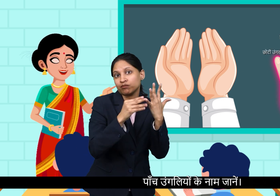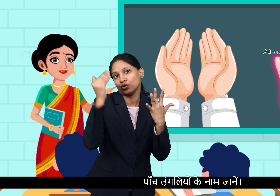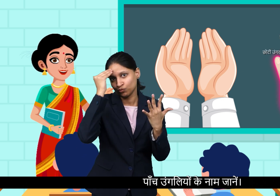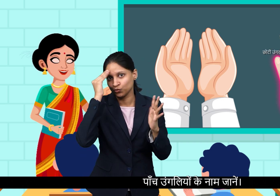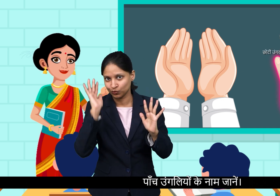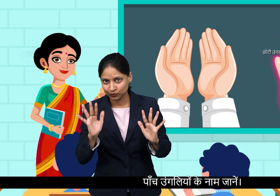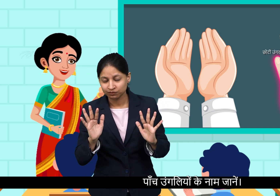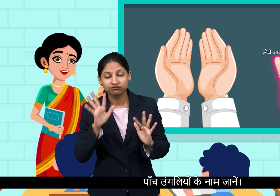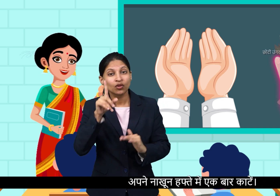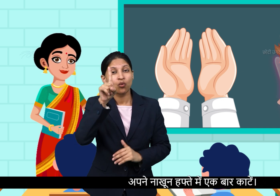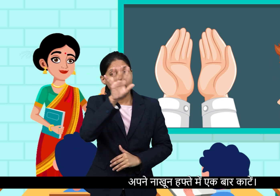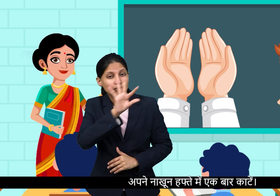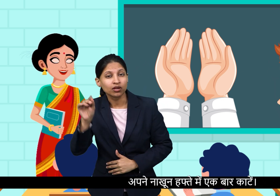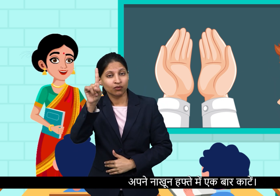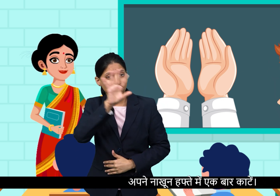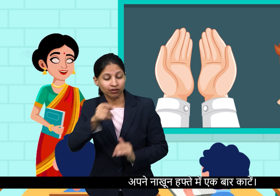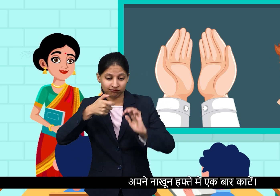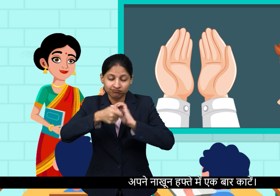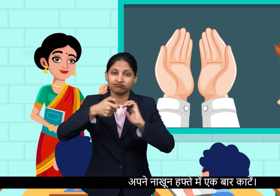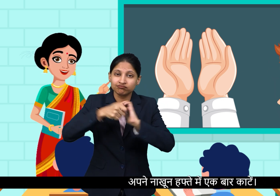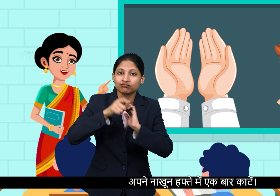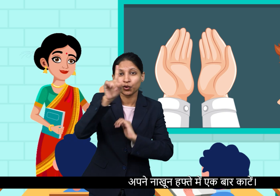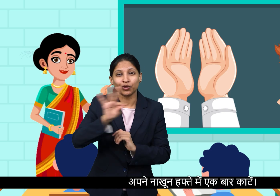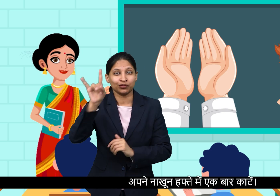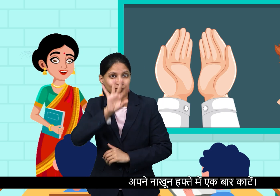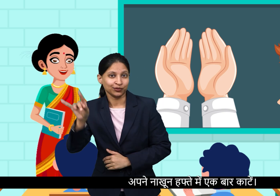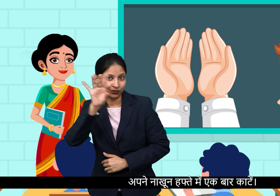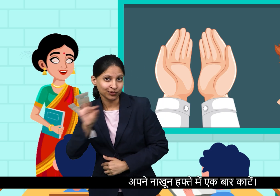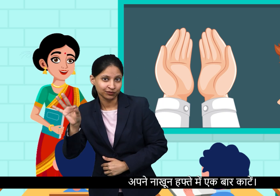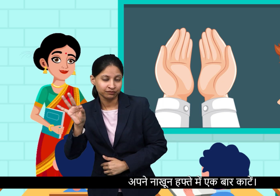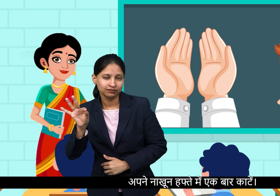जानें। अपने नाखून हफ्ते में 1 बार काटें।